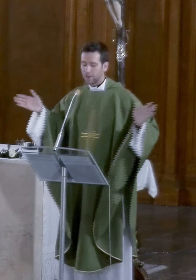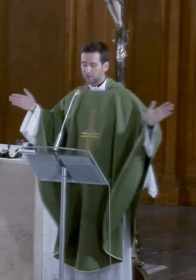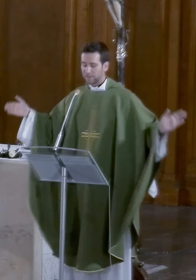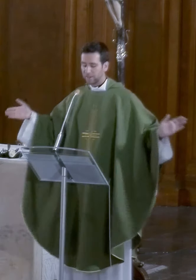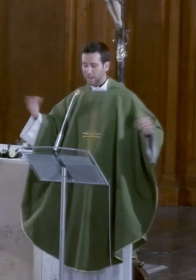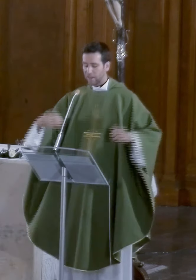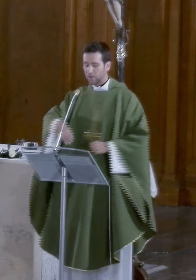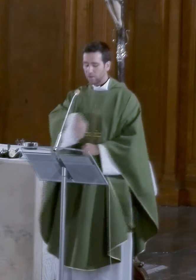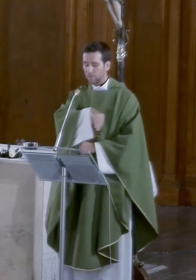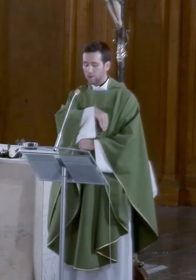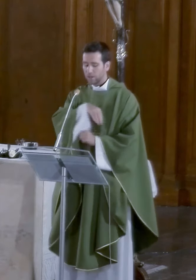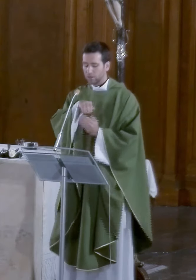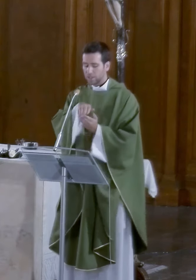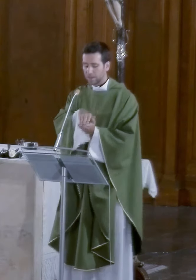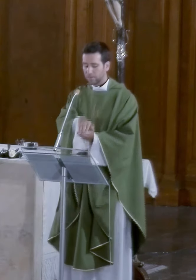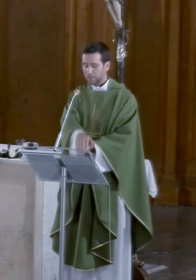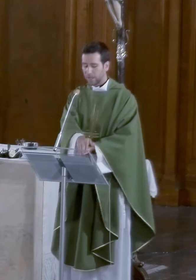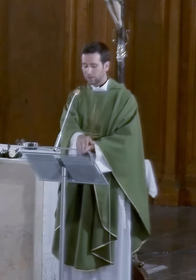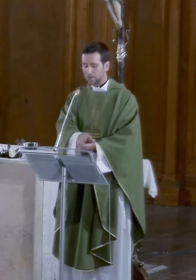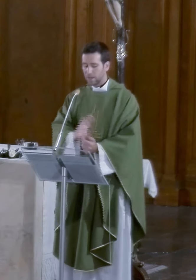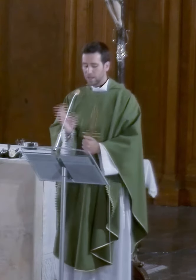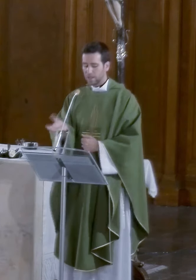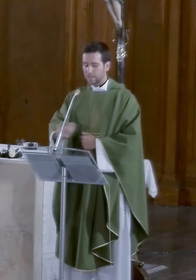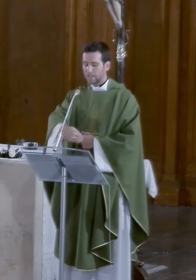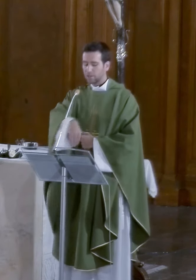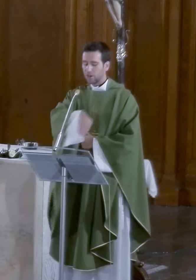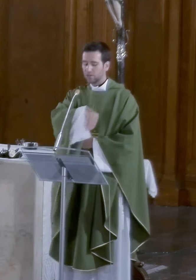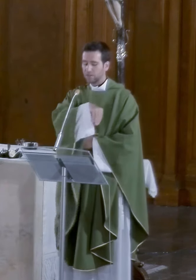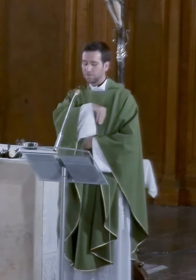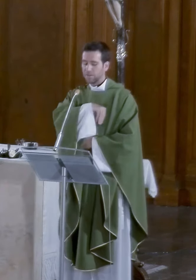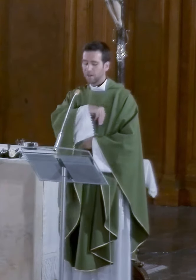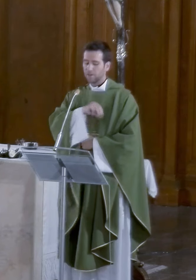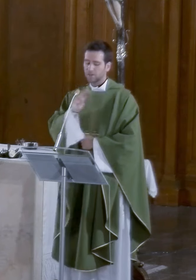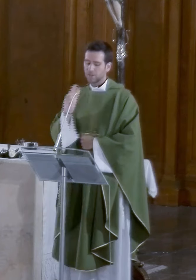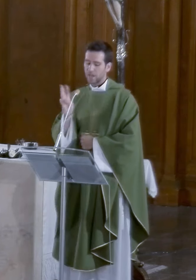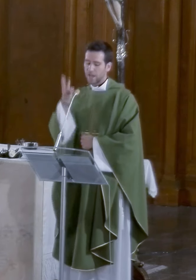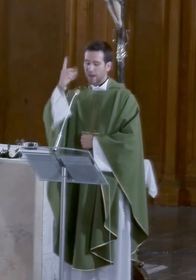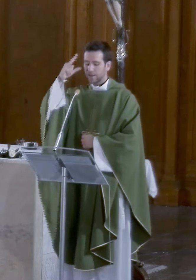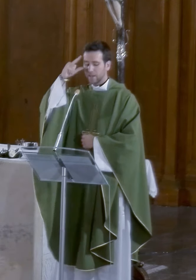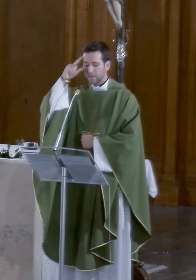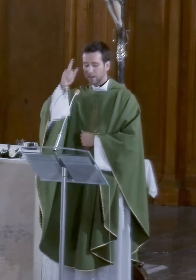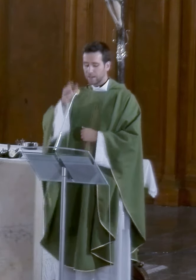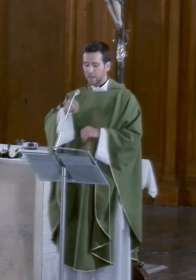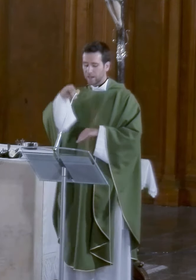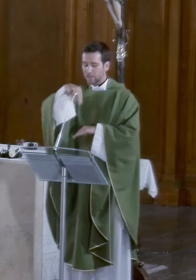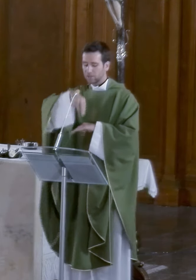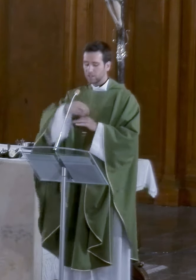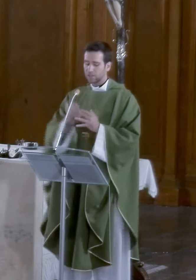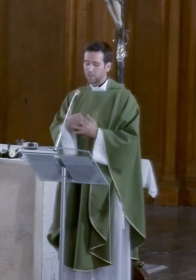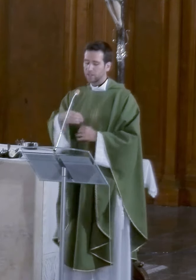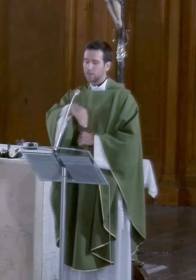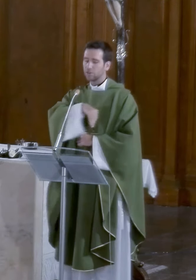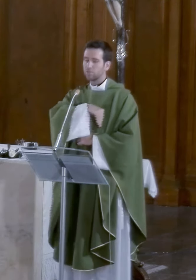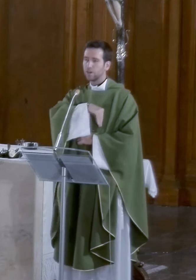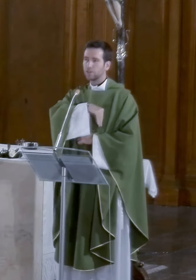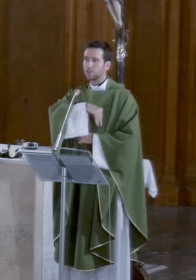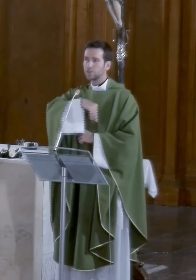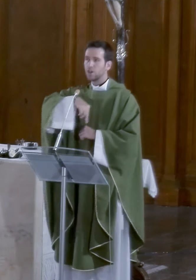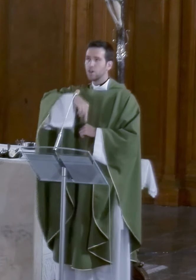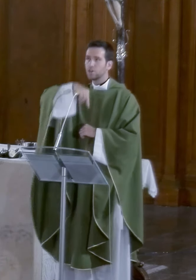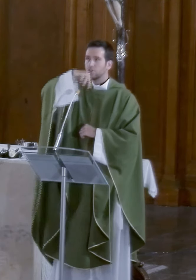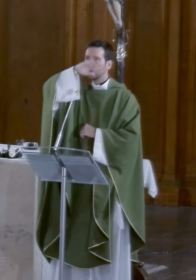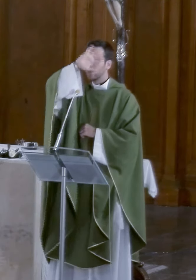fue crucificado, muerto y sepultado, descendió a los infiernos. Al tercer día resucitó de entre los